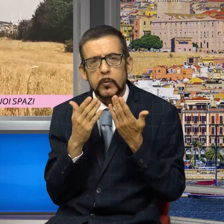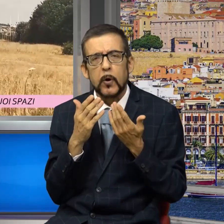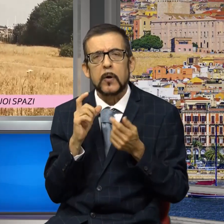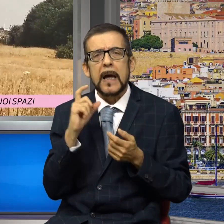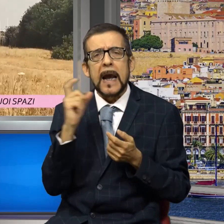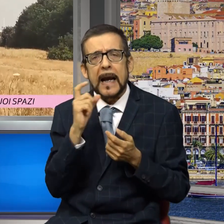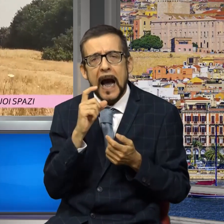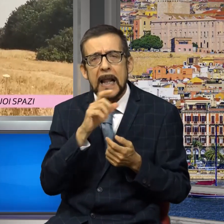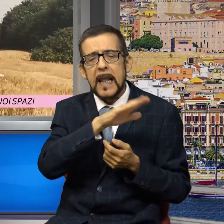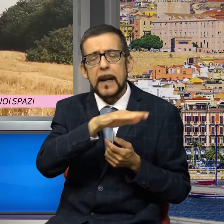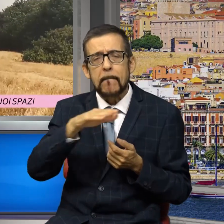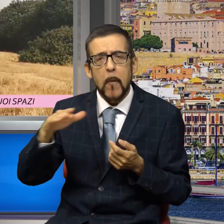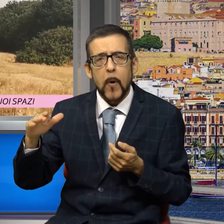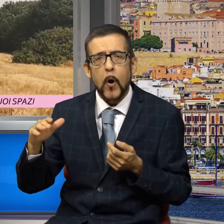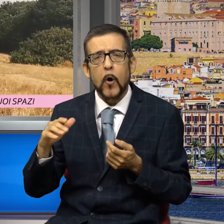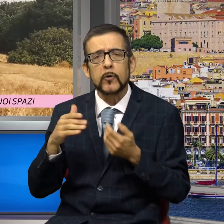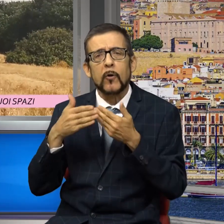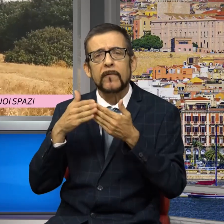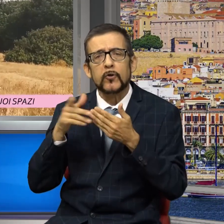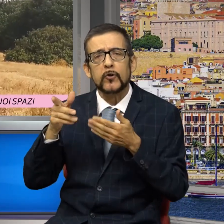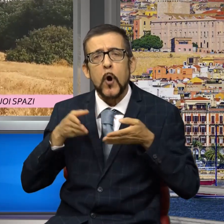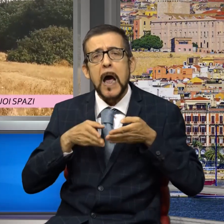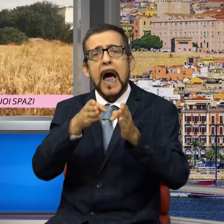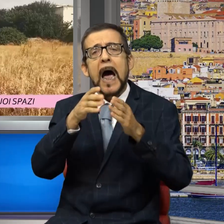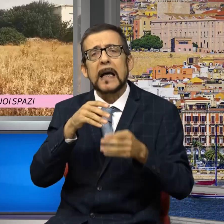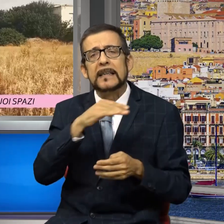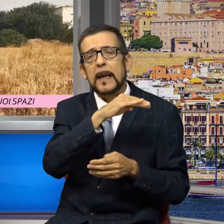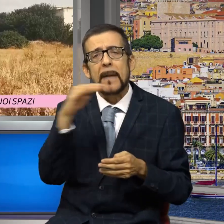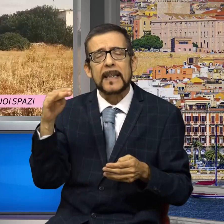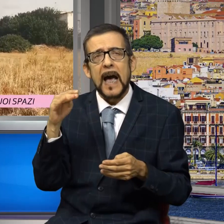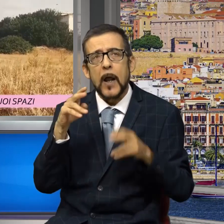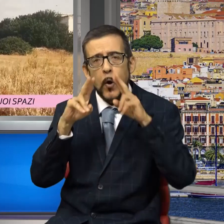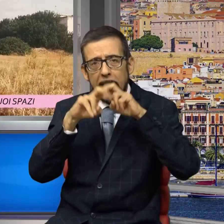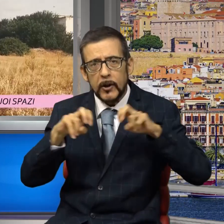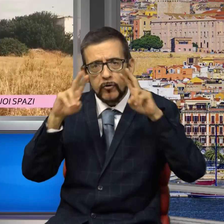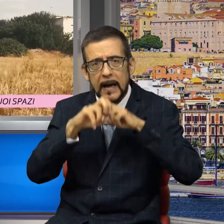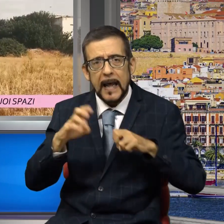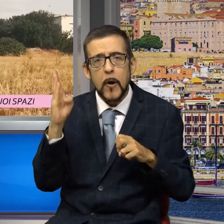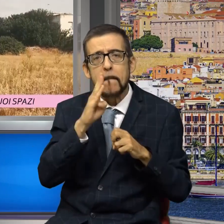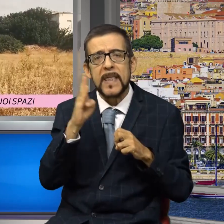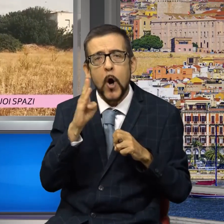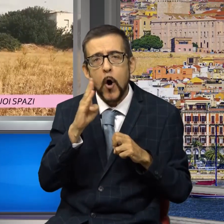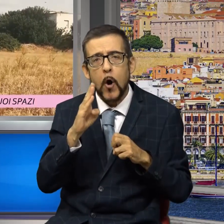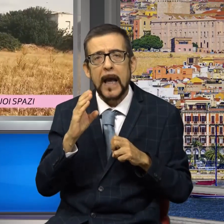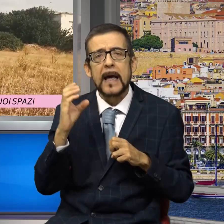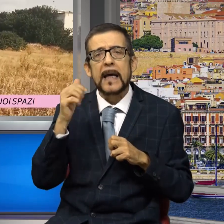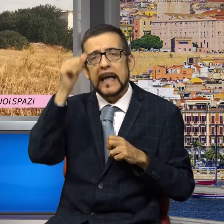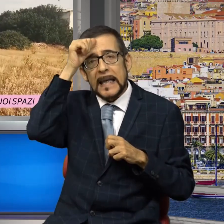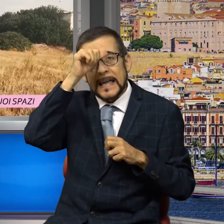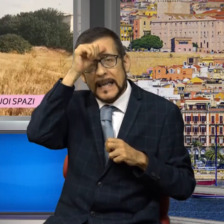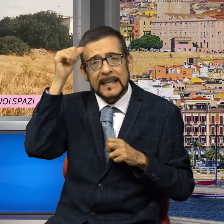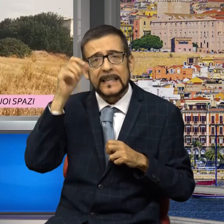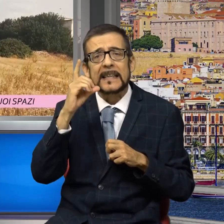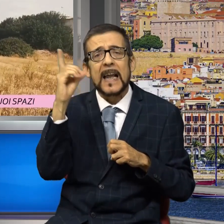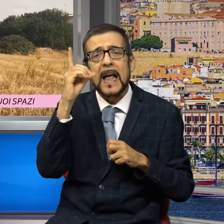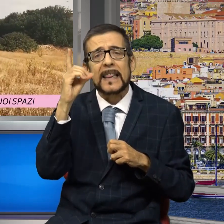nel popoloso quartiere adiacente all'asse mediano. La ricercatrice e biologa Cristina De Lunas ha studiato e osservato per